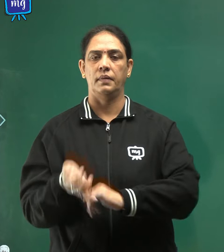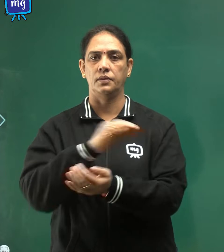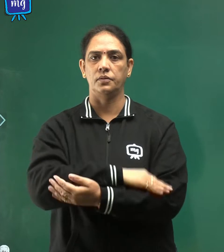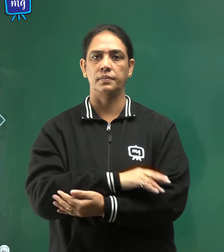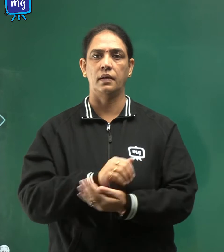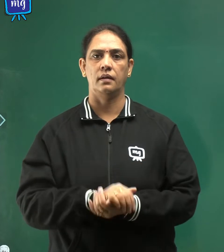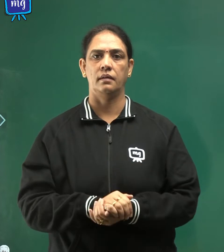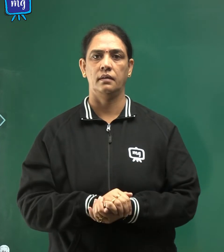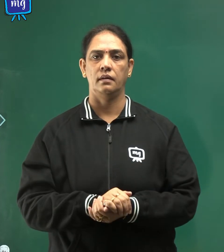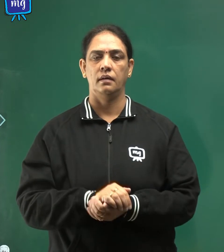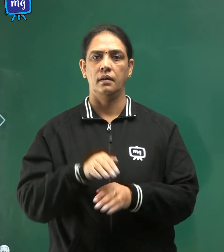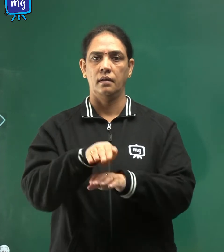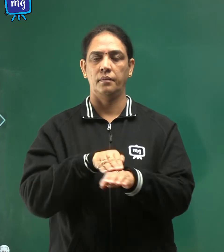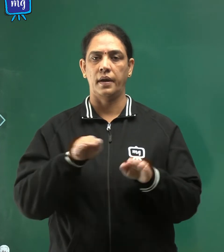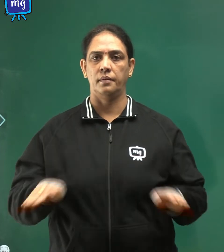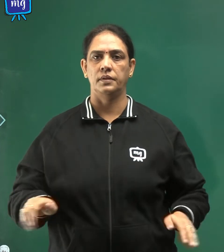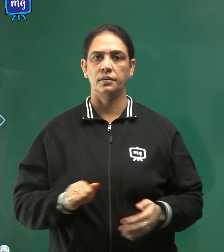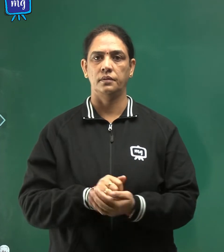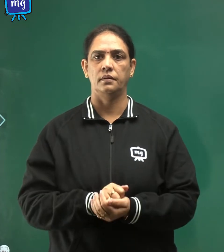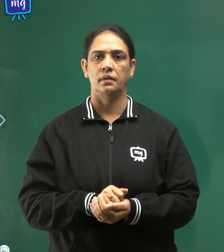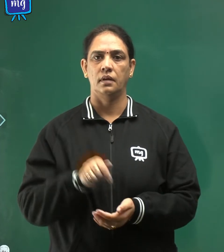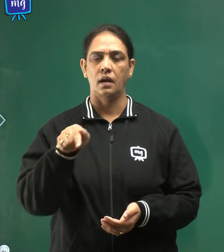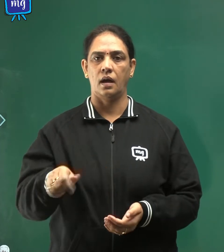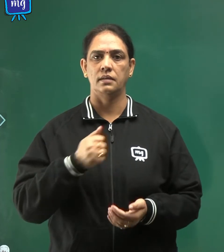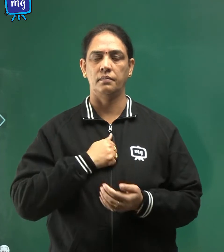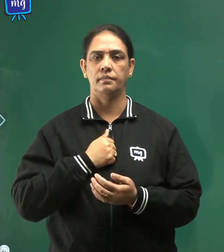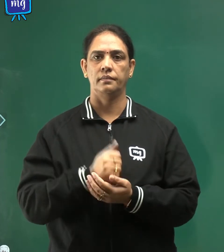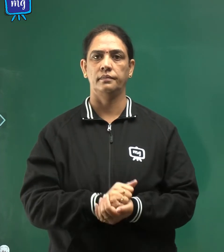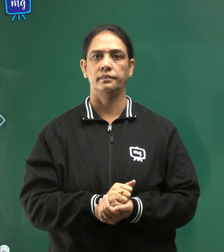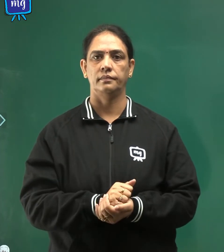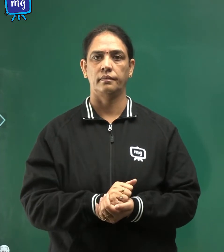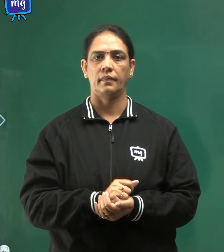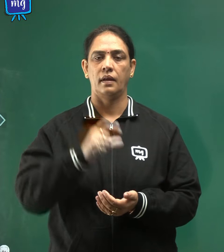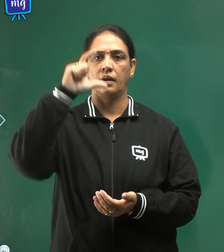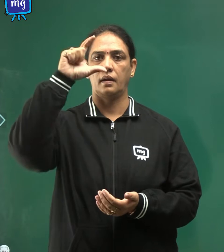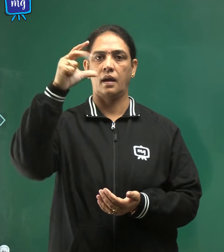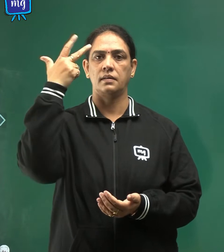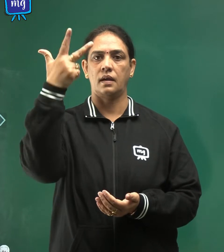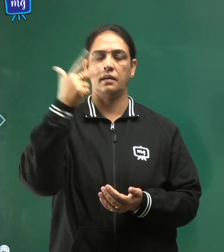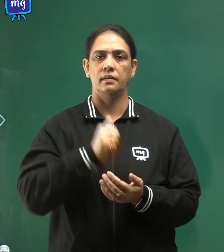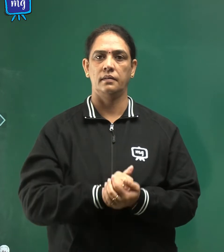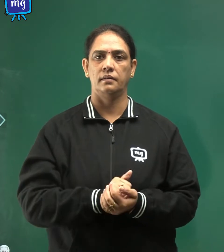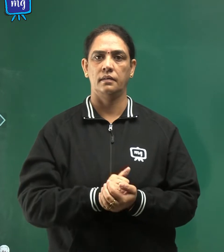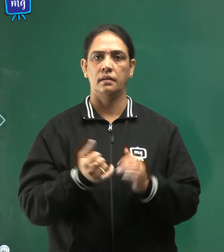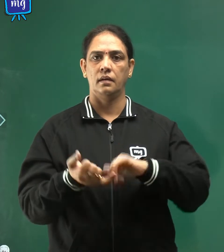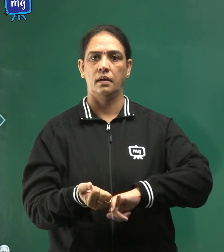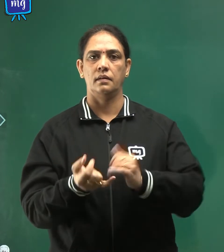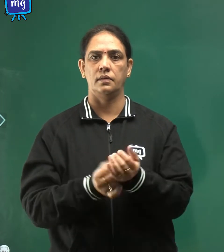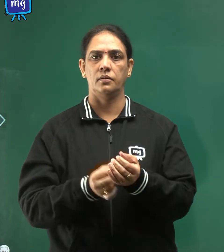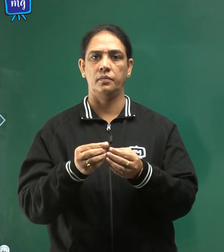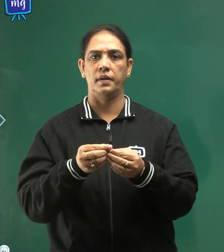मैम। प्यारे बच्चों, आज हम क्लास 8 विषय